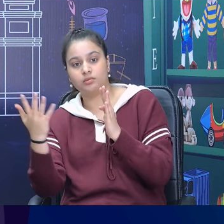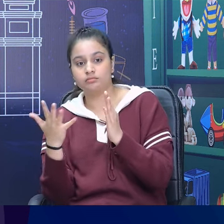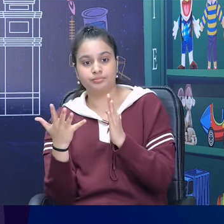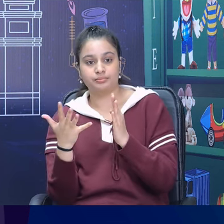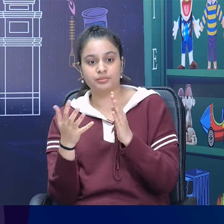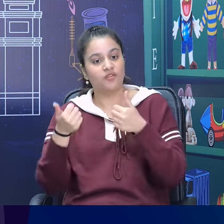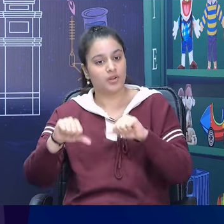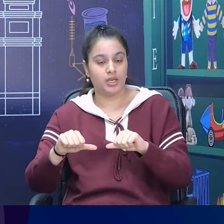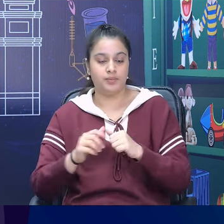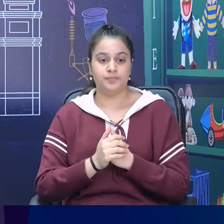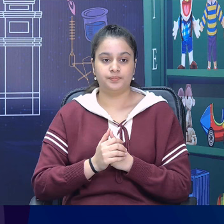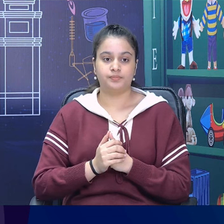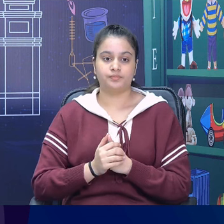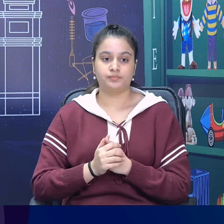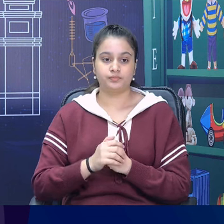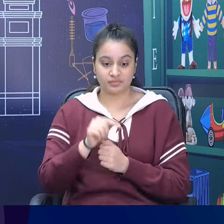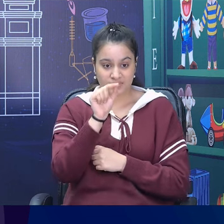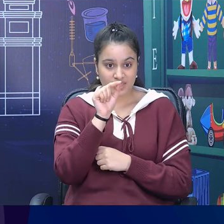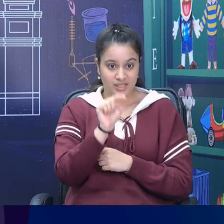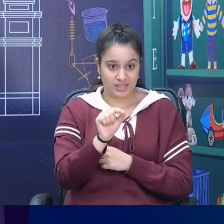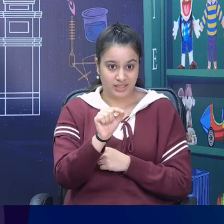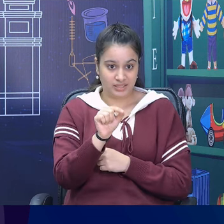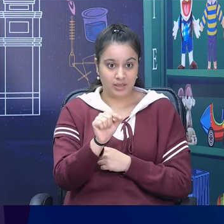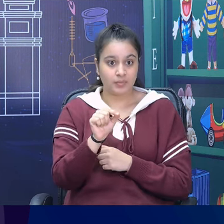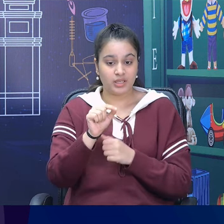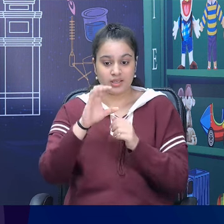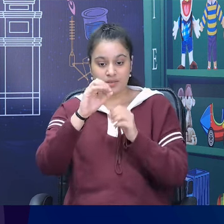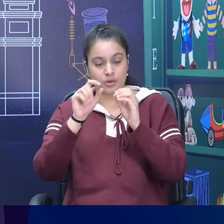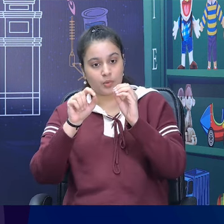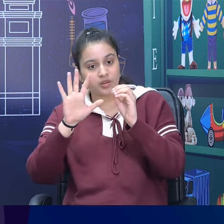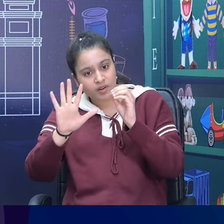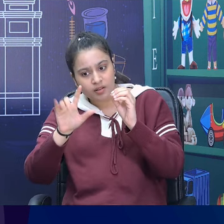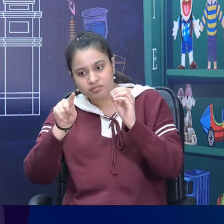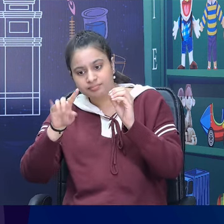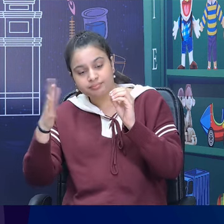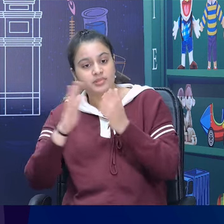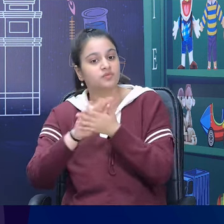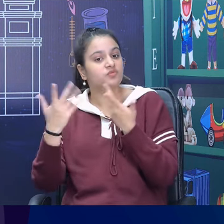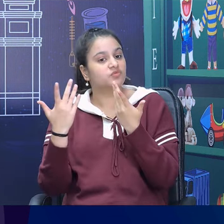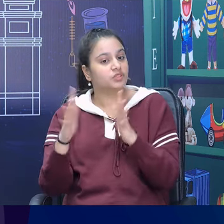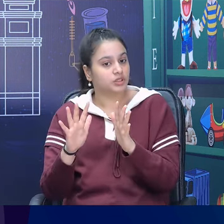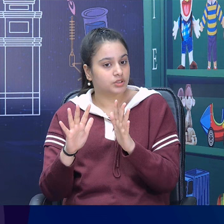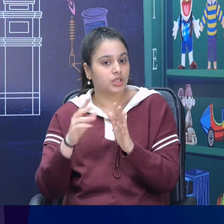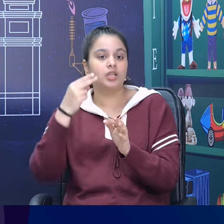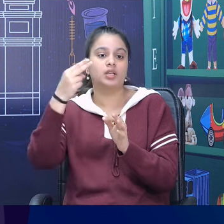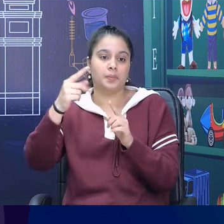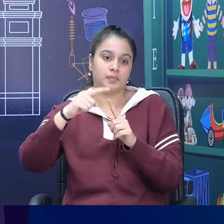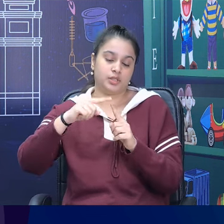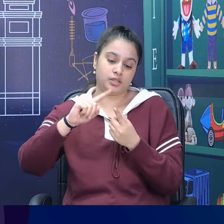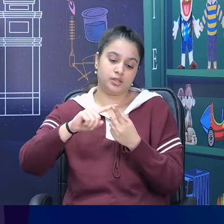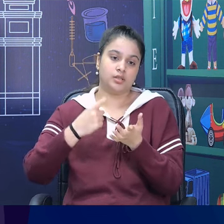पर आकर जो हमारा डेसीमल एक्सपेंशन है वो टर्मिनेट हो गया है तो इस टाइप के नंबर को हम रिप्रेजेंट करते हैं एज